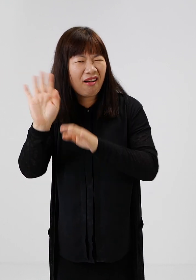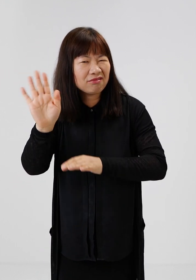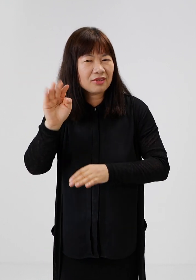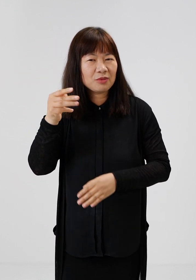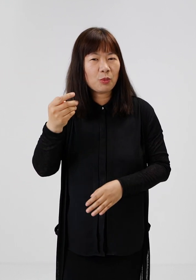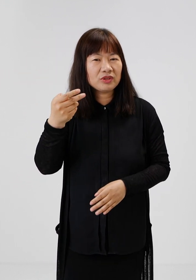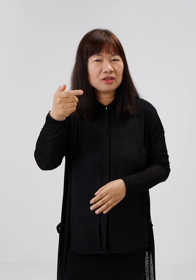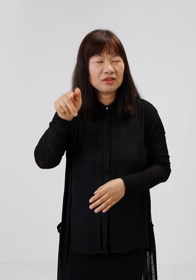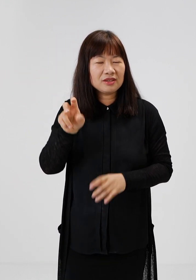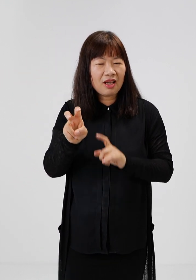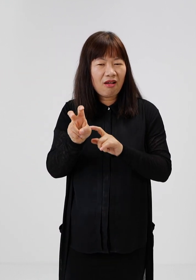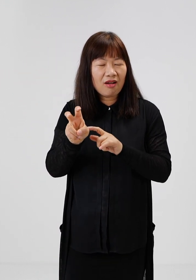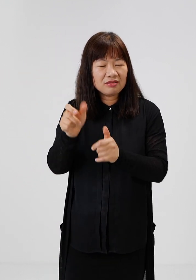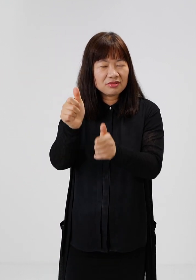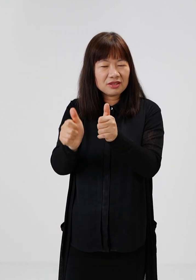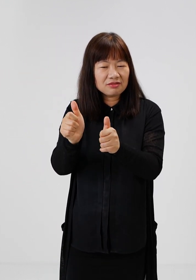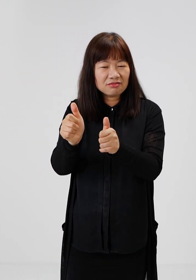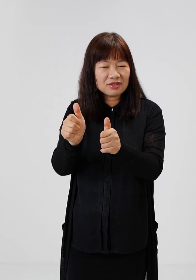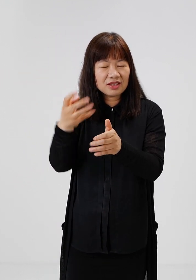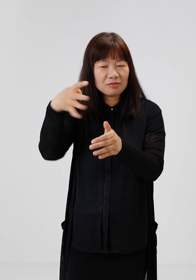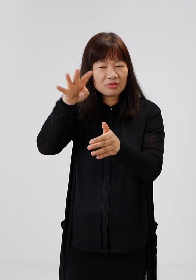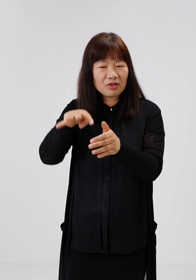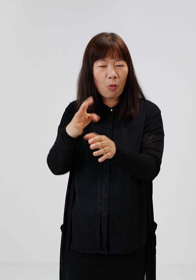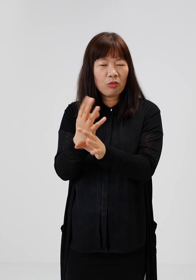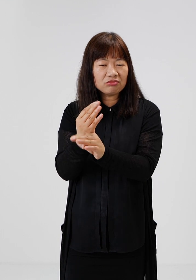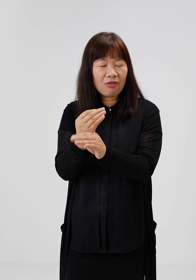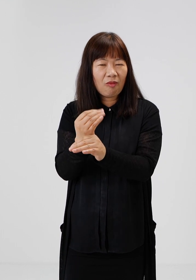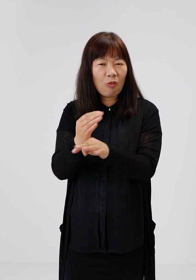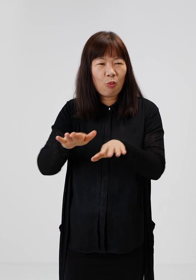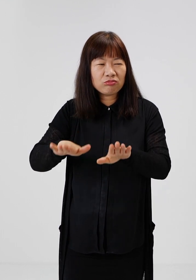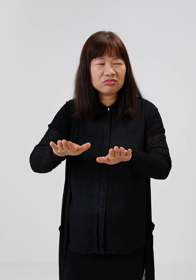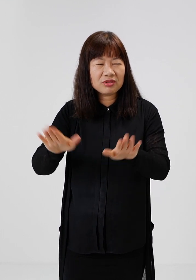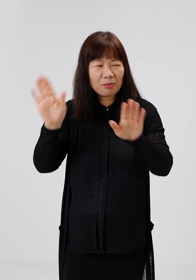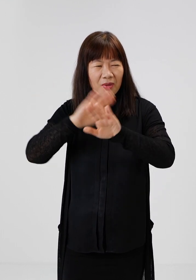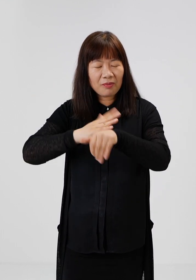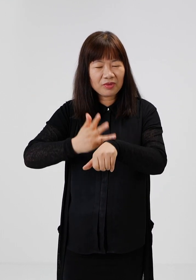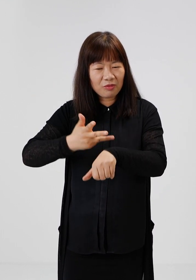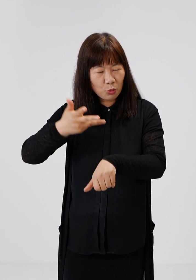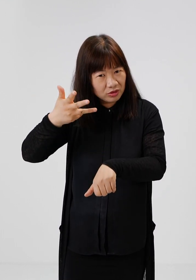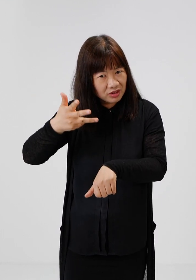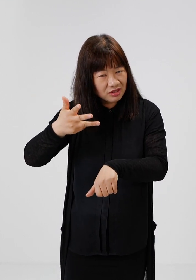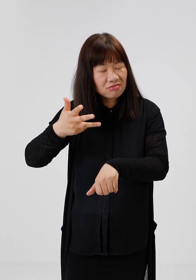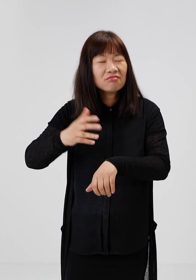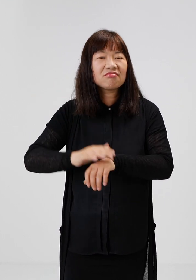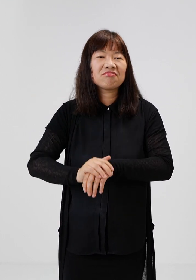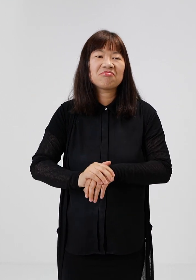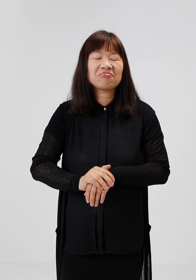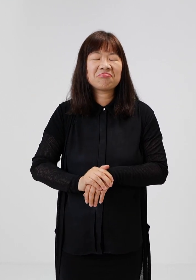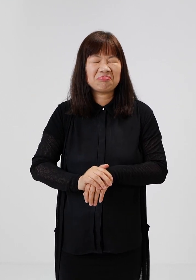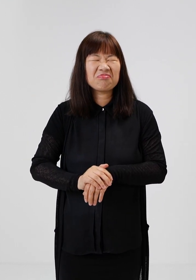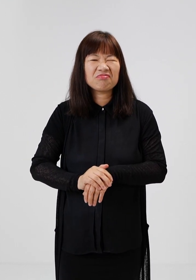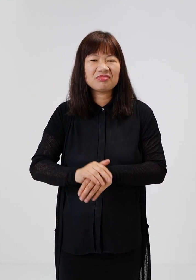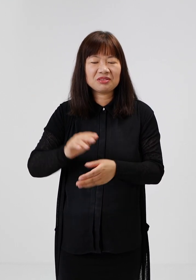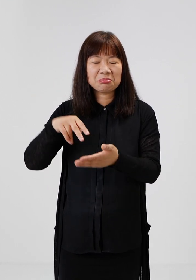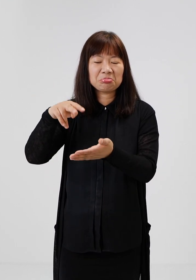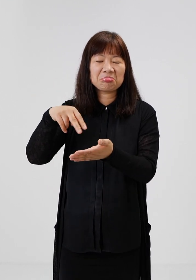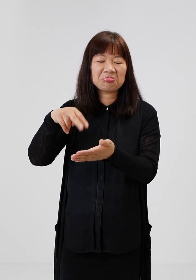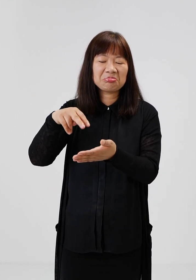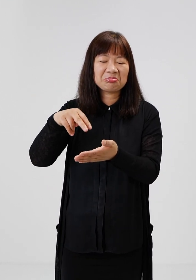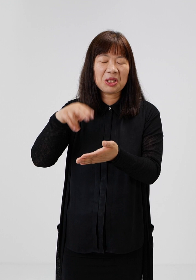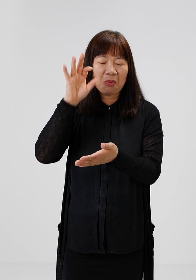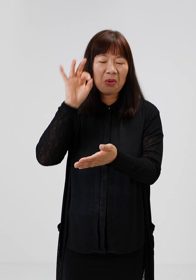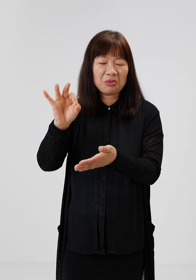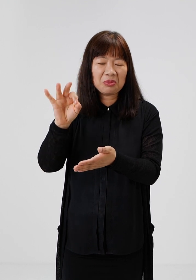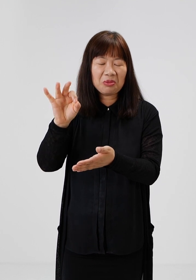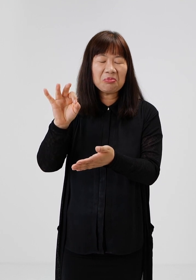토트넘 경기 일정이 언젠가 오늘 밤 8시 이런 거